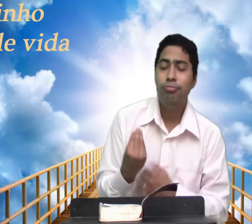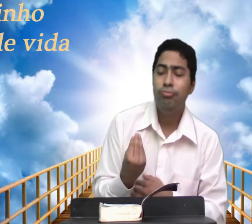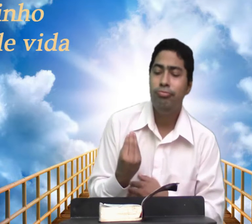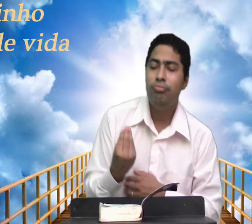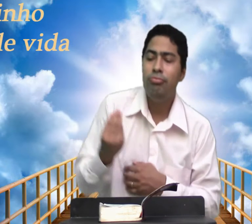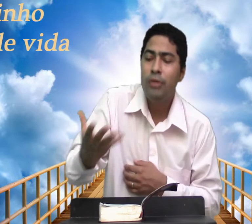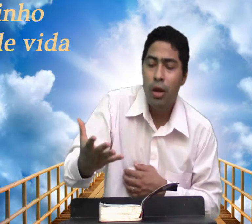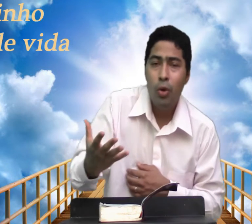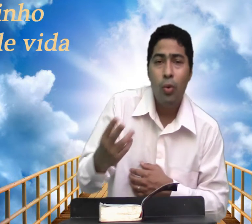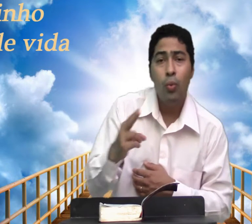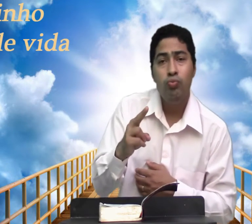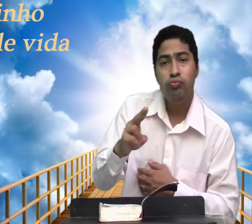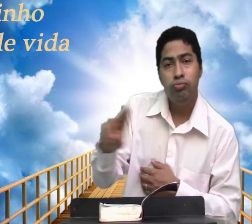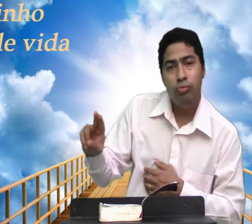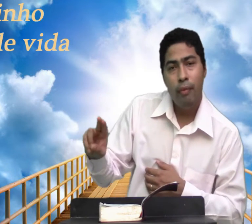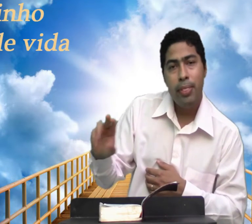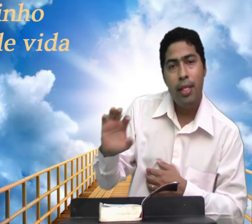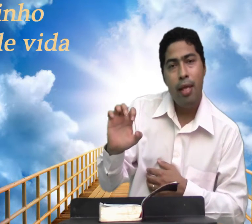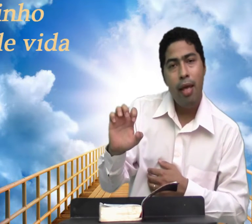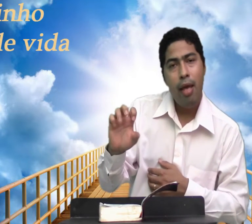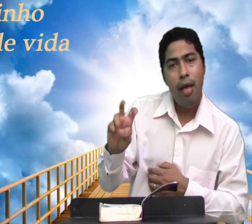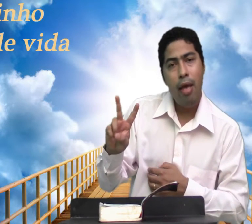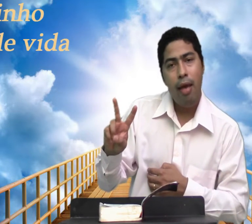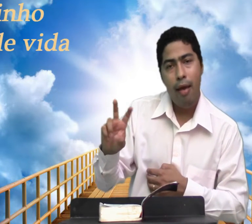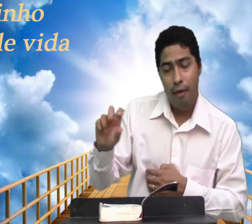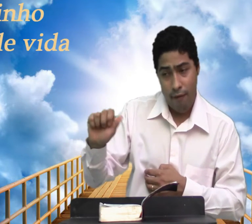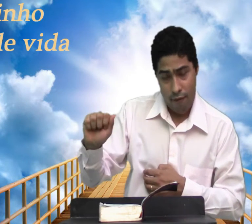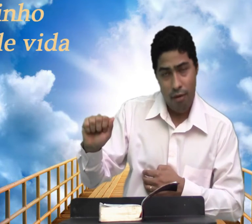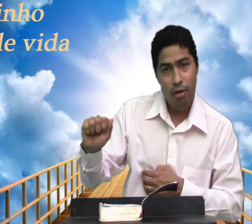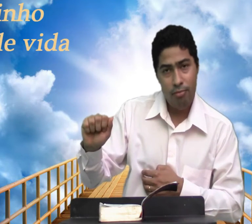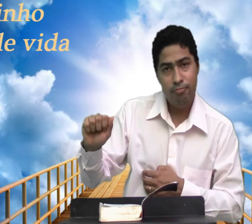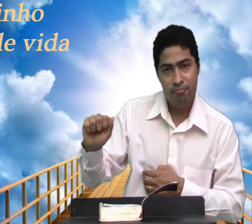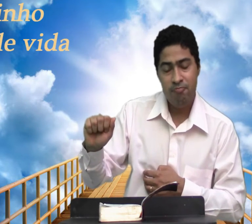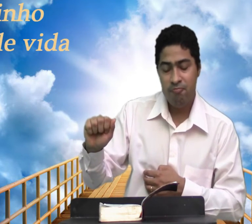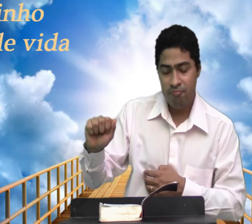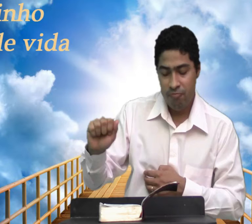confortá-la, ele lhe dá um nome de Eva,